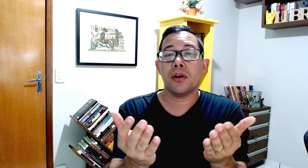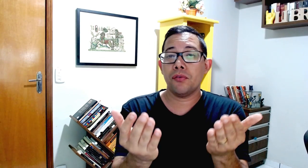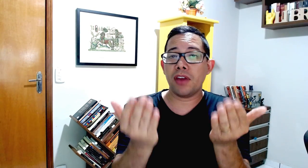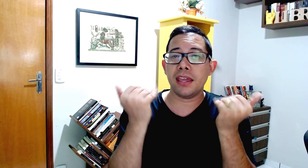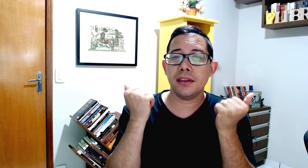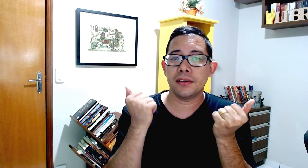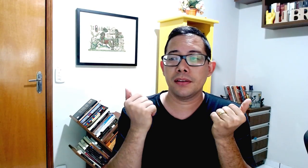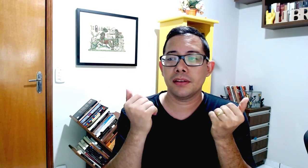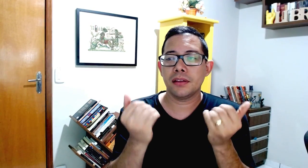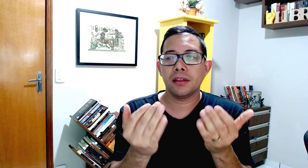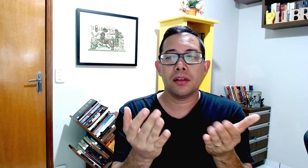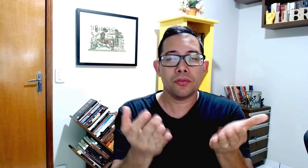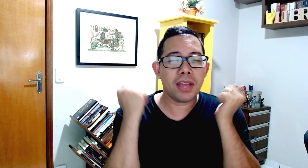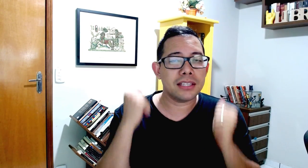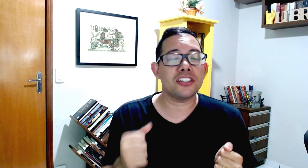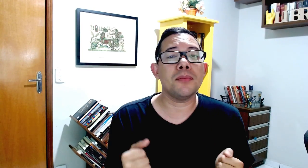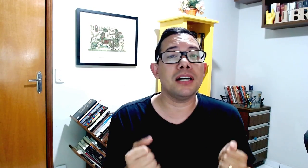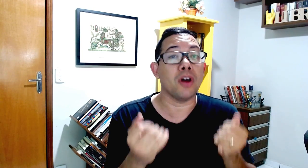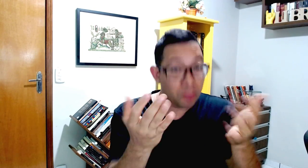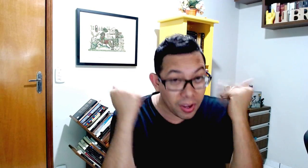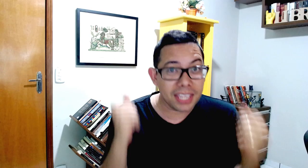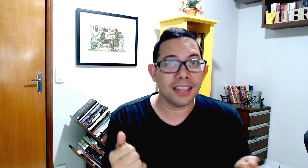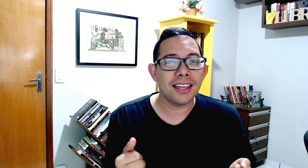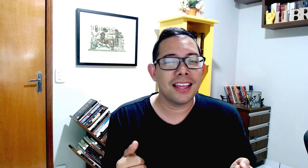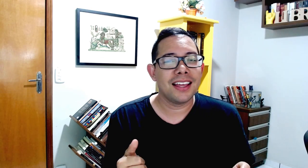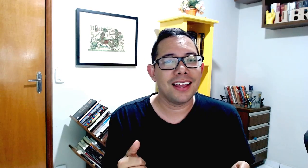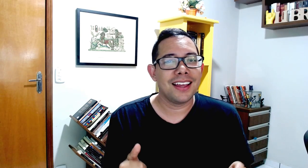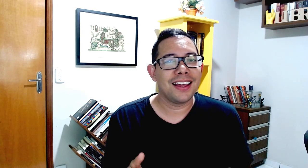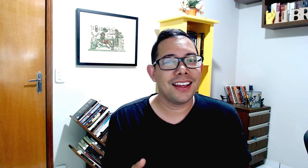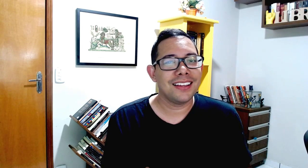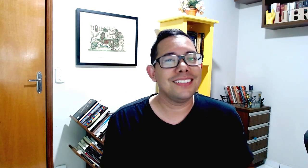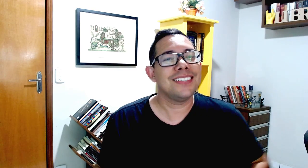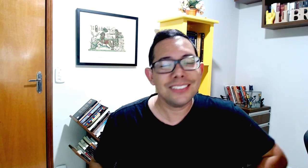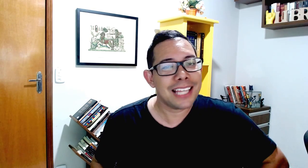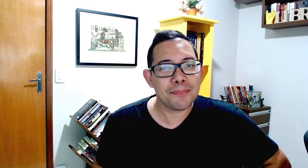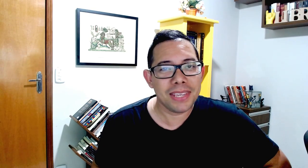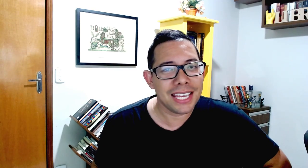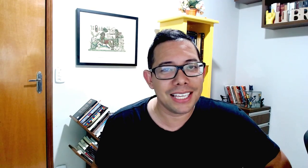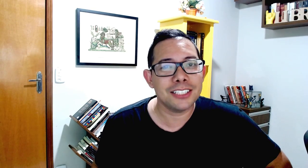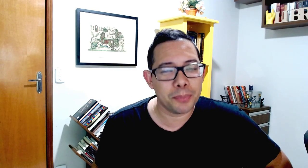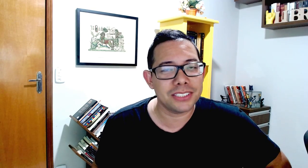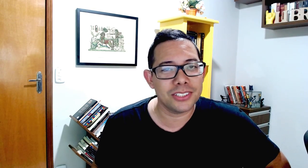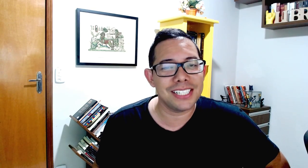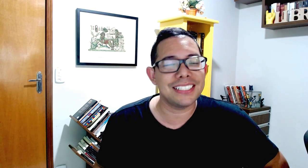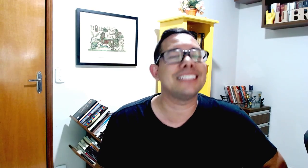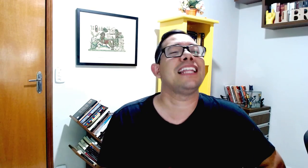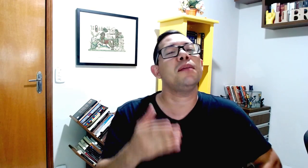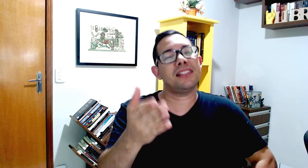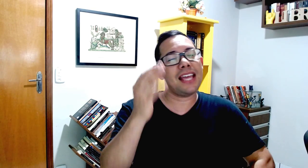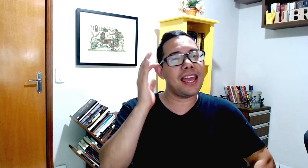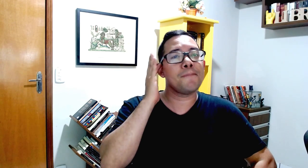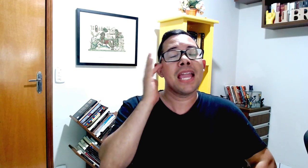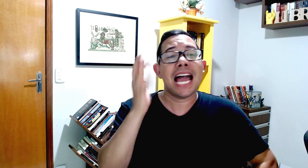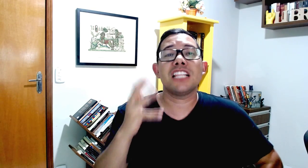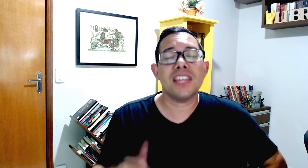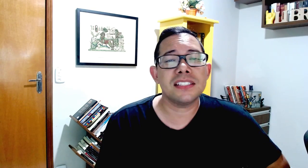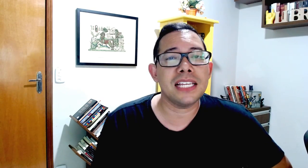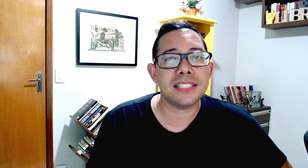ver vem tá chamando vem não sabia disso pode ser utilizado na vida até às vezes